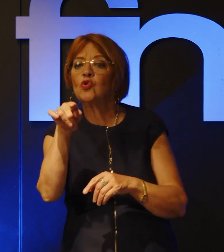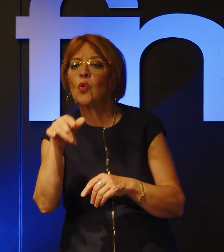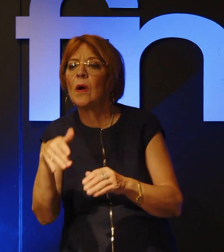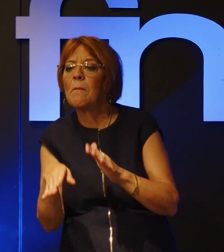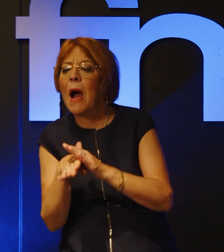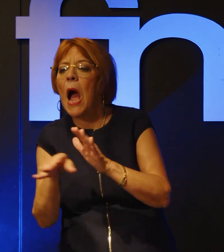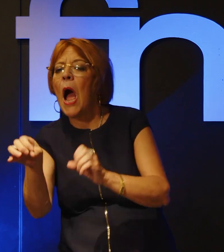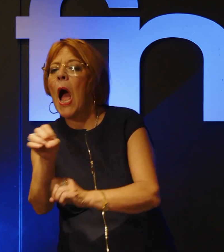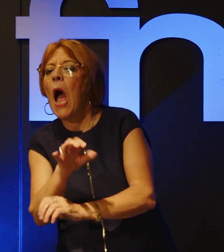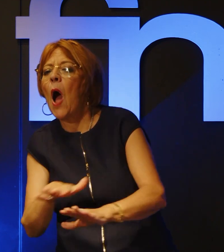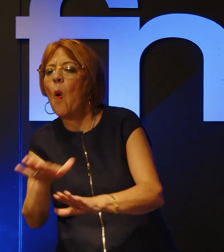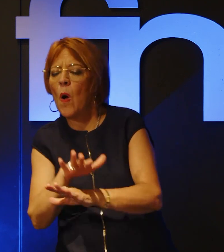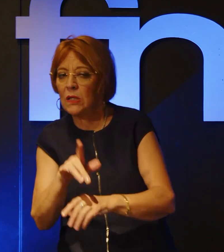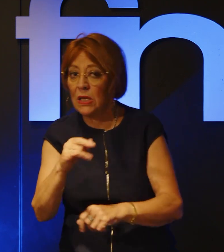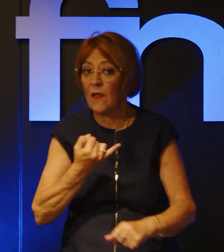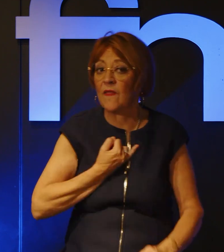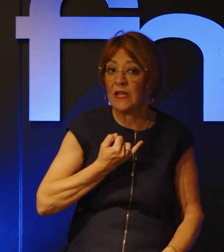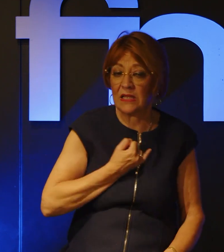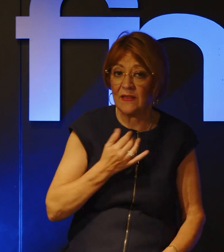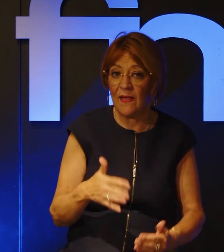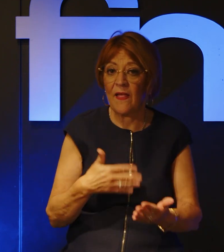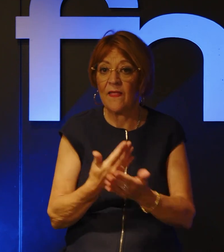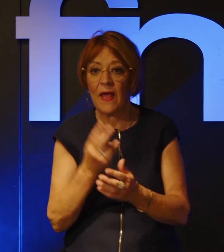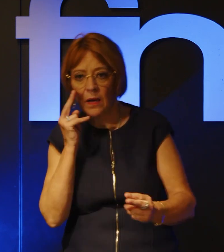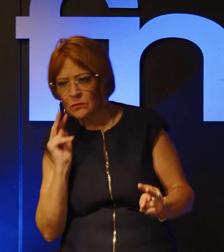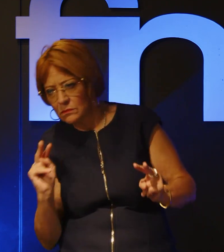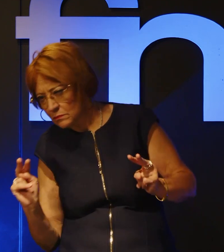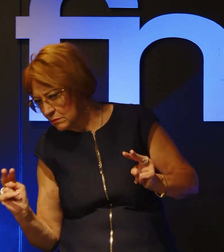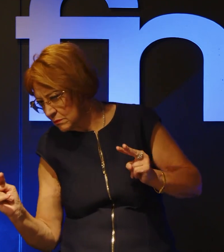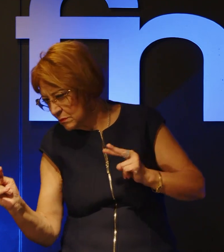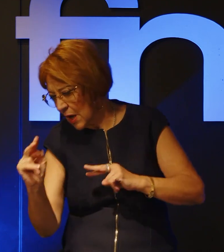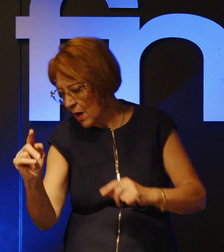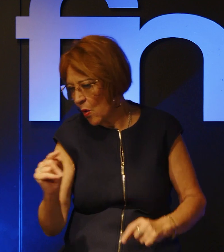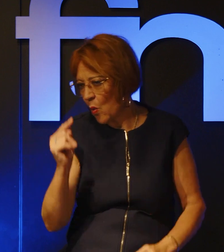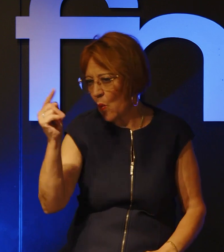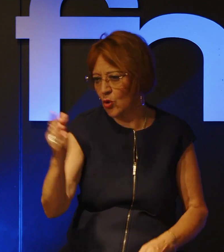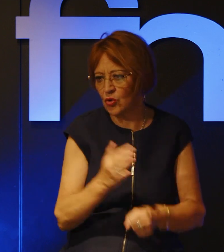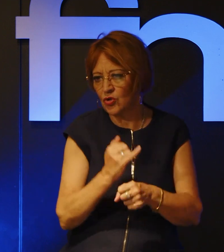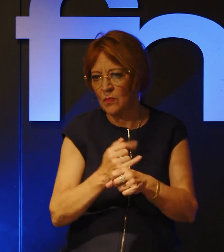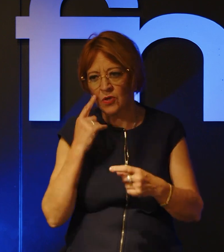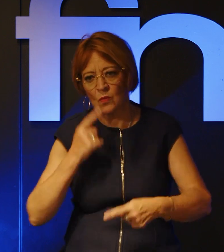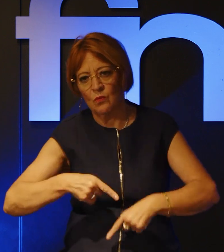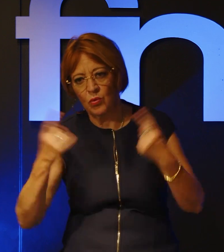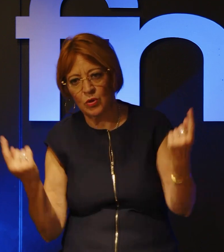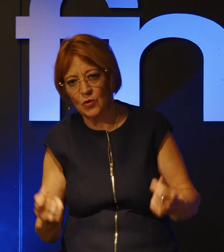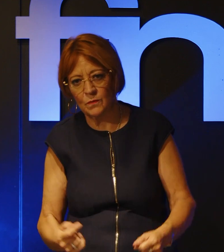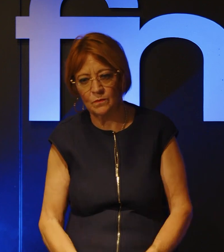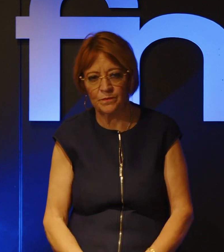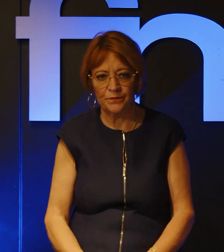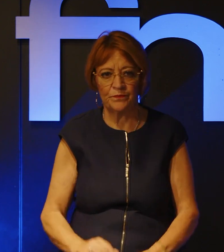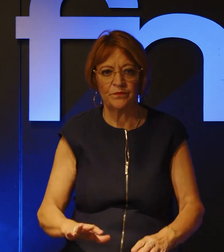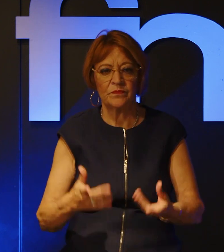que nós partimos e é essa identidade que nos vai fazer ver o outro o espaço público e